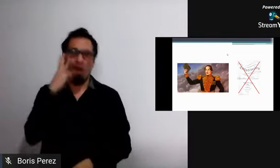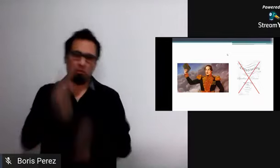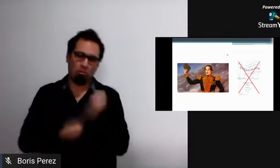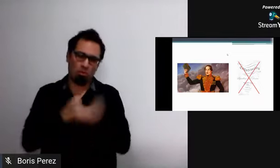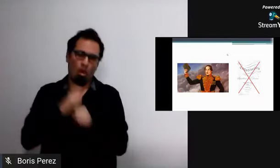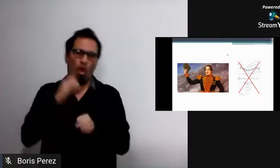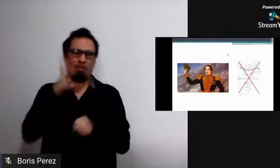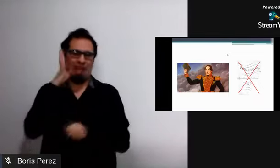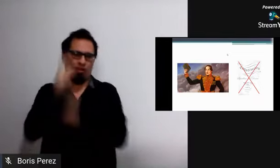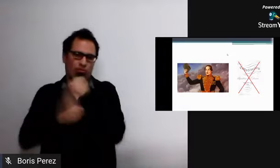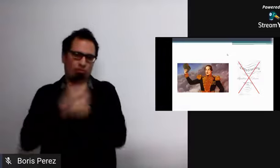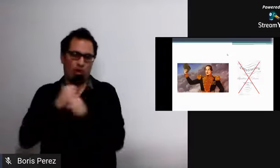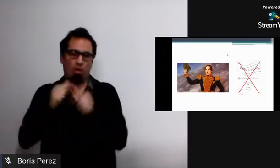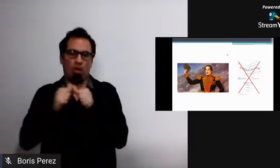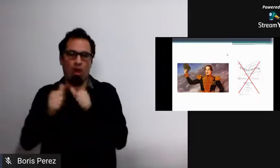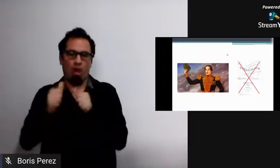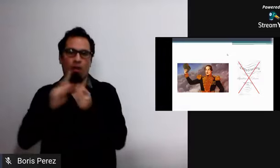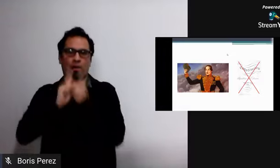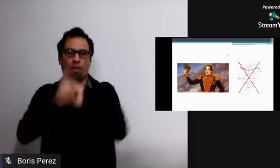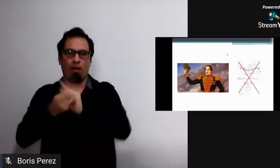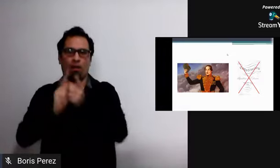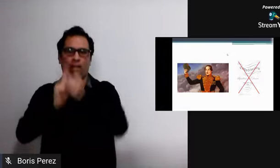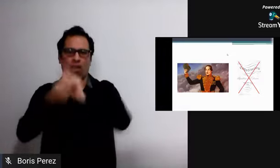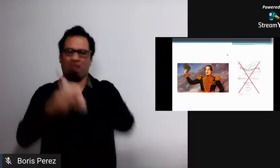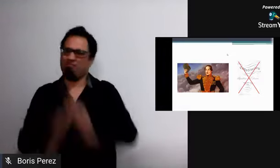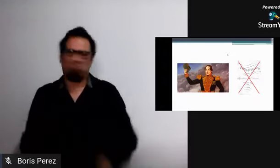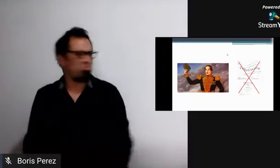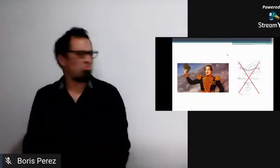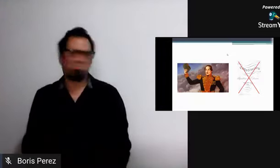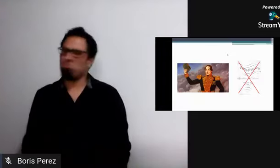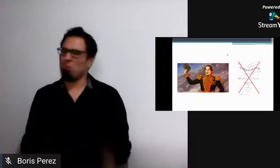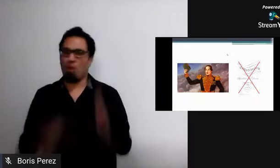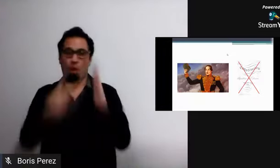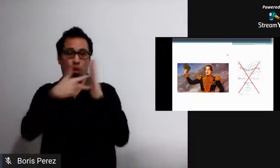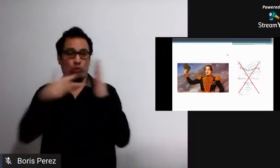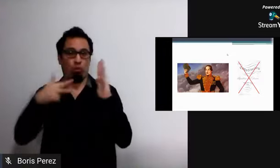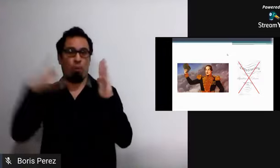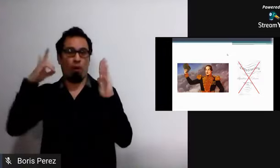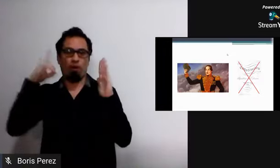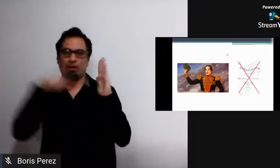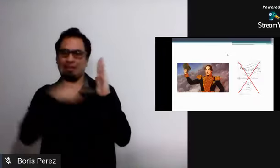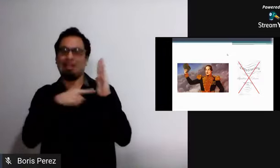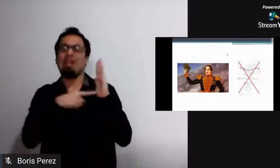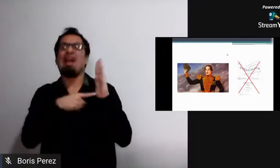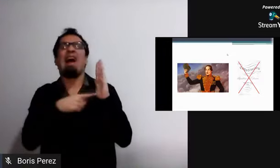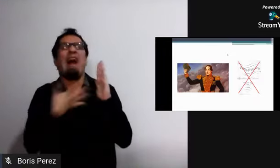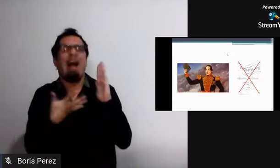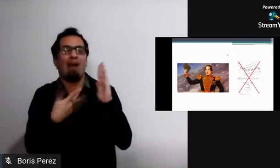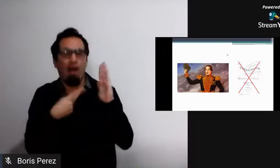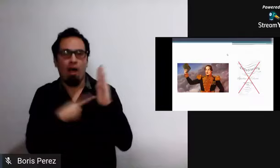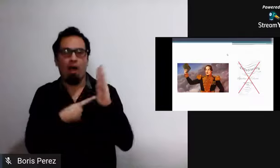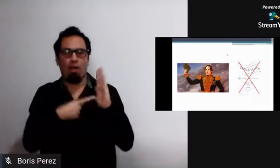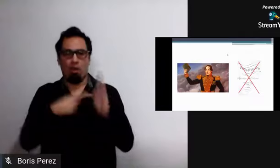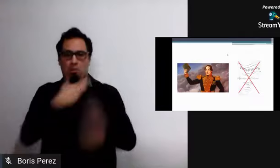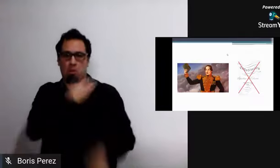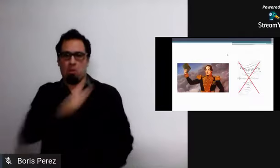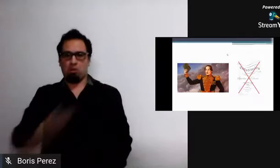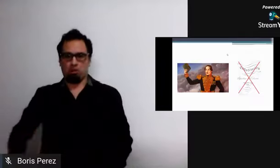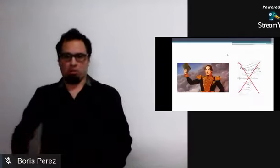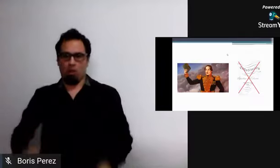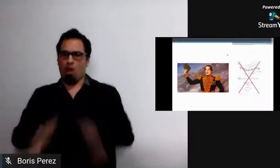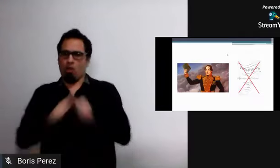Bolívar también dijo, sí, es importante la constitución, es importante tener un documento que rija. Sin embargo, la constitución